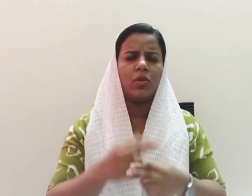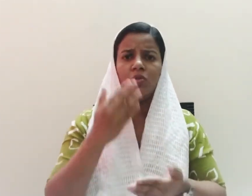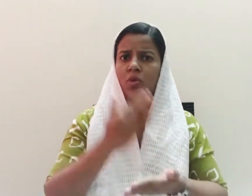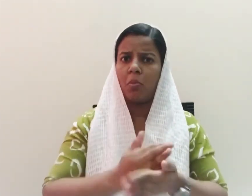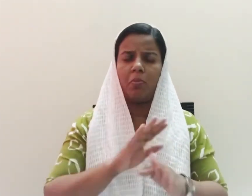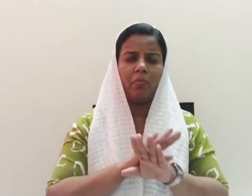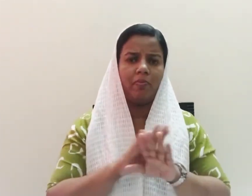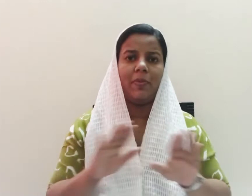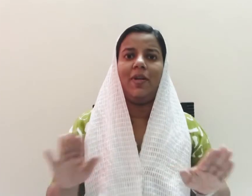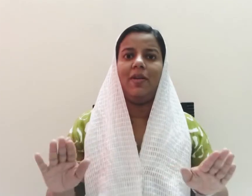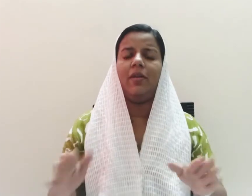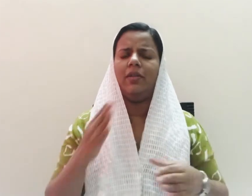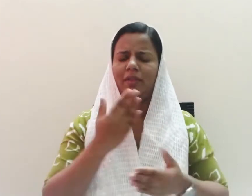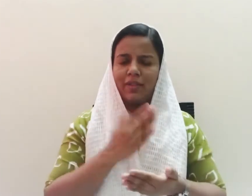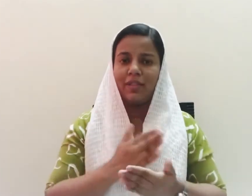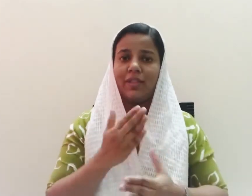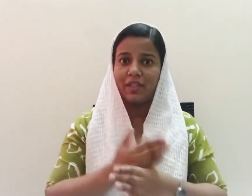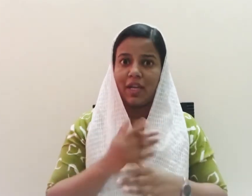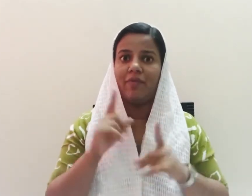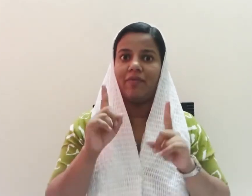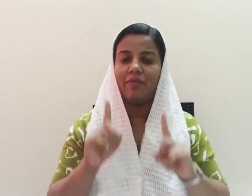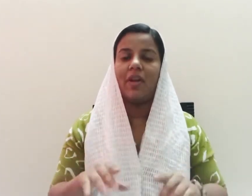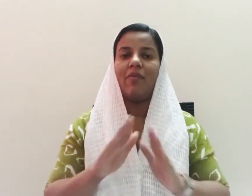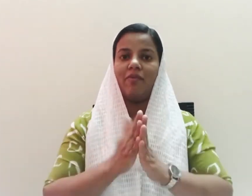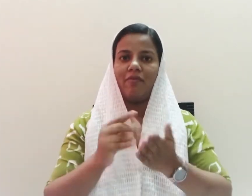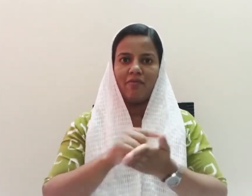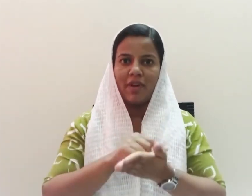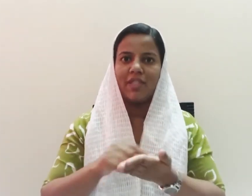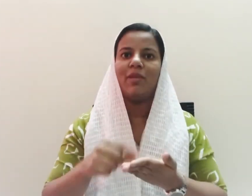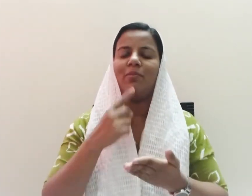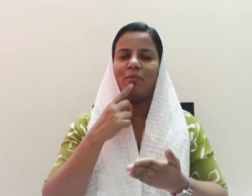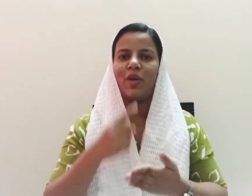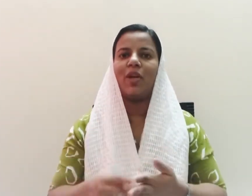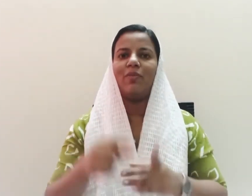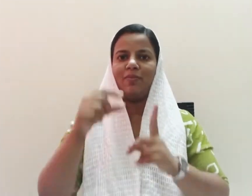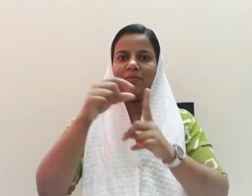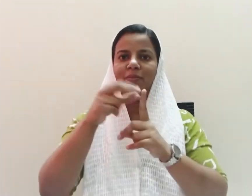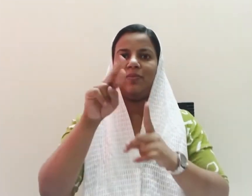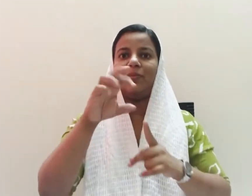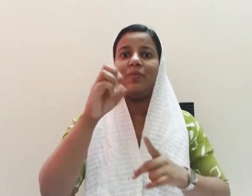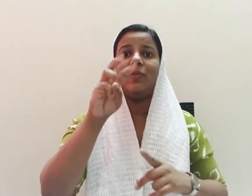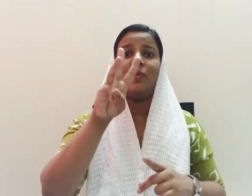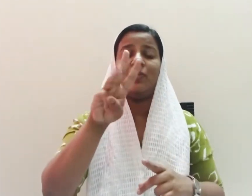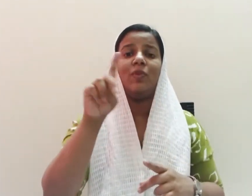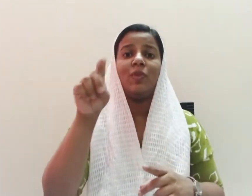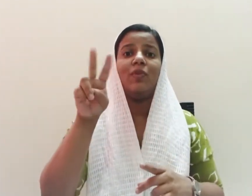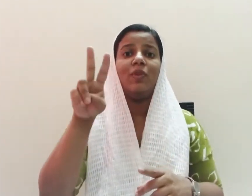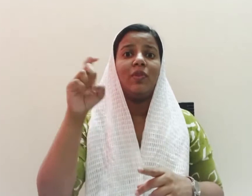മുടക്കരുത്. അമേൻ. അത് ചെയ്യണമെന്നാണ് കർത്താവിൻ്റെ വചനം പറയുന്നത്. അതാണ് സദൃശവാക്യം 3:27 പറയുന്നത്, നന്മ